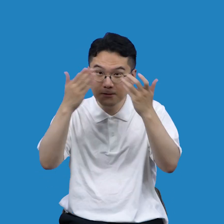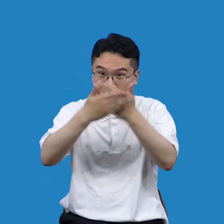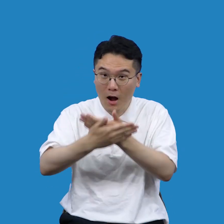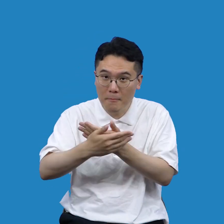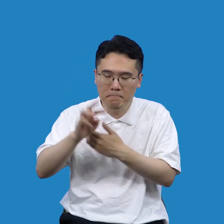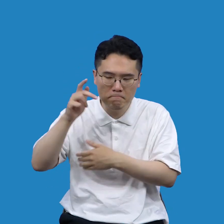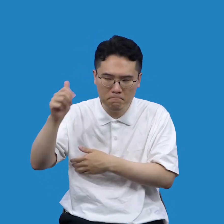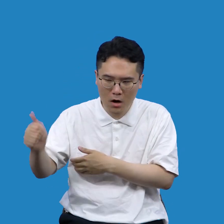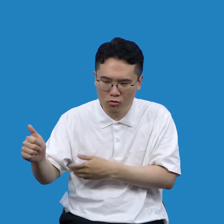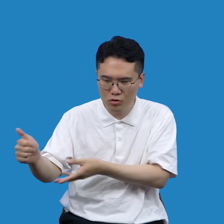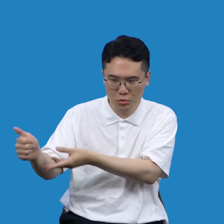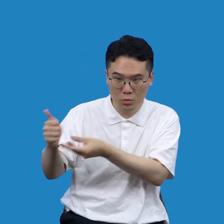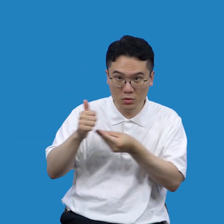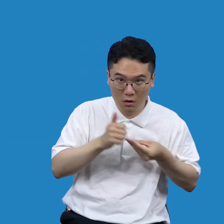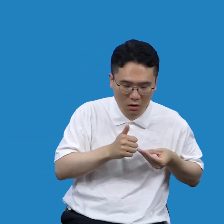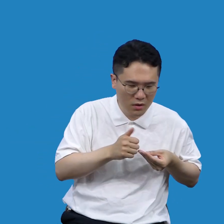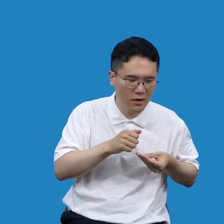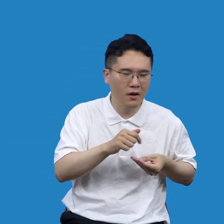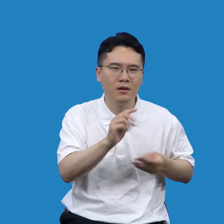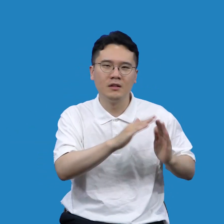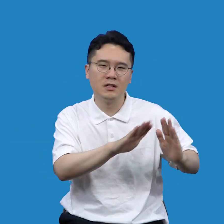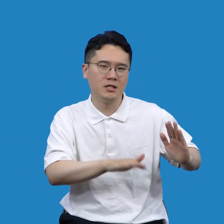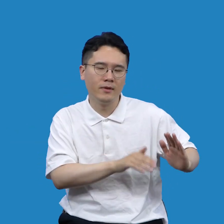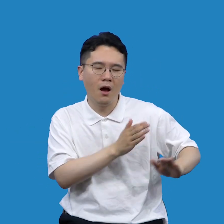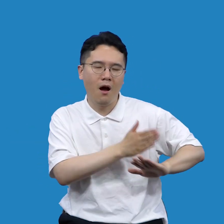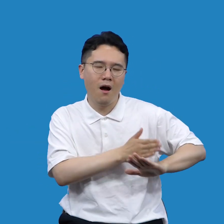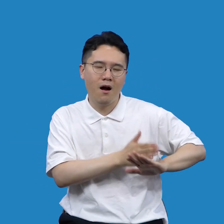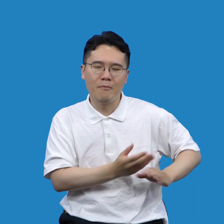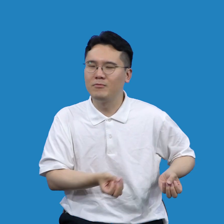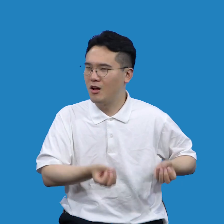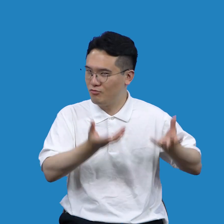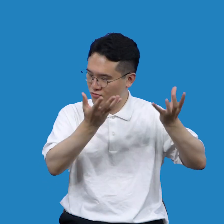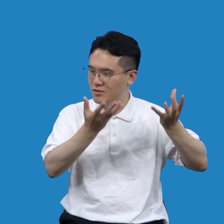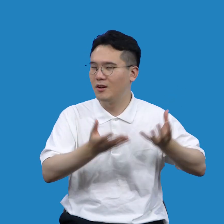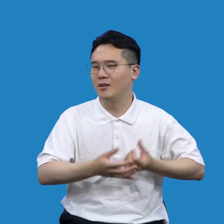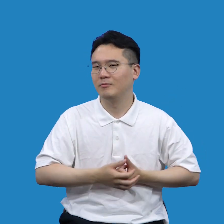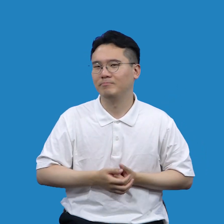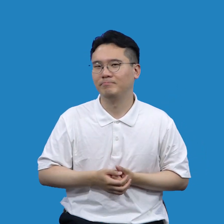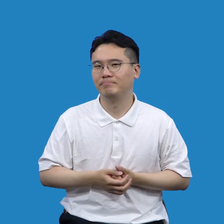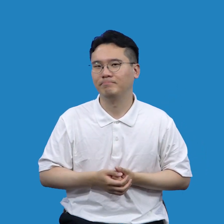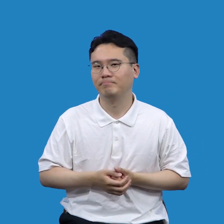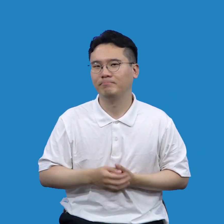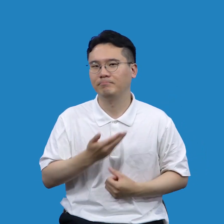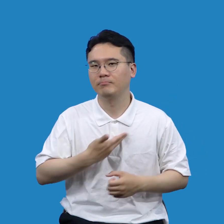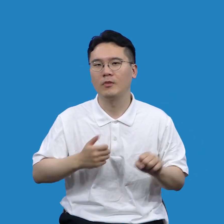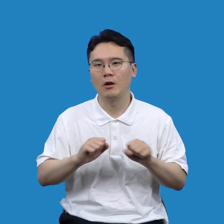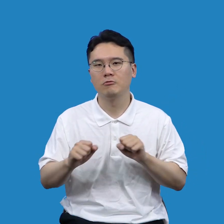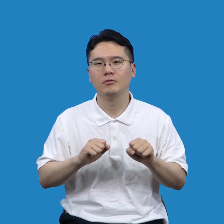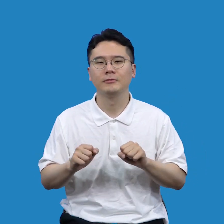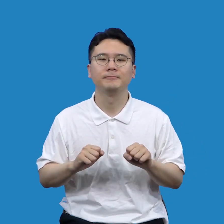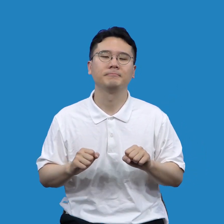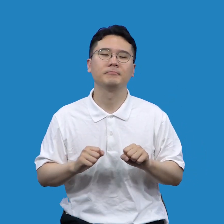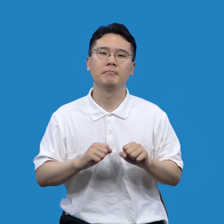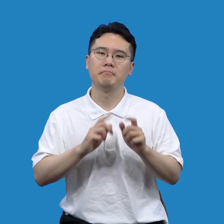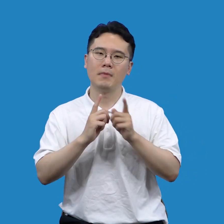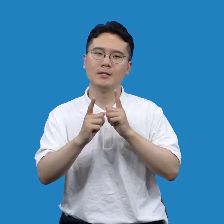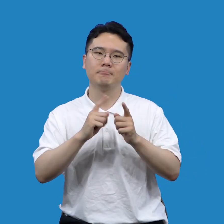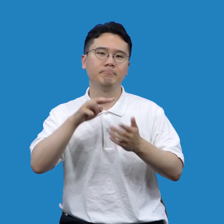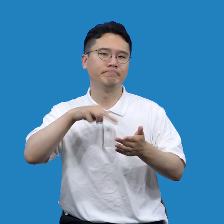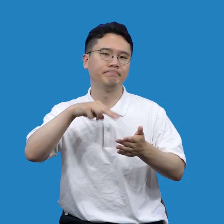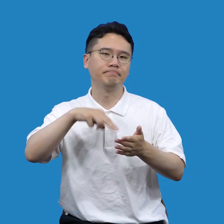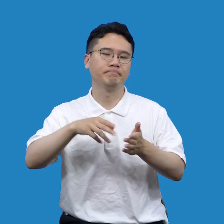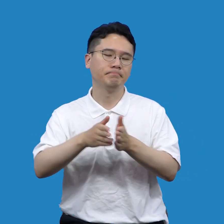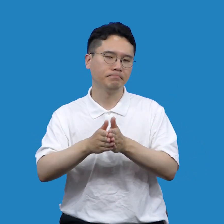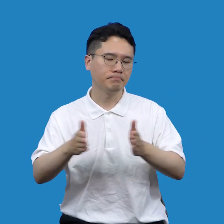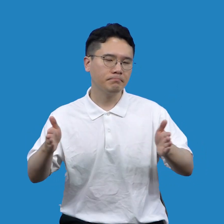감사의 축제를 이옵니다. 사도행전 16장 33절 34절을 같이 읽어보십시오.